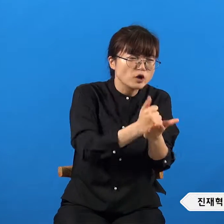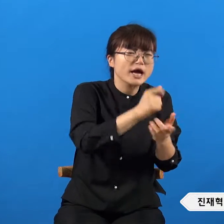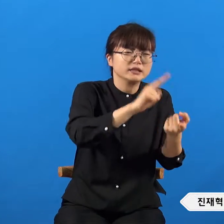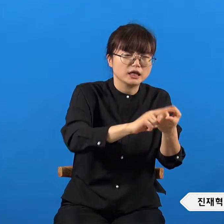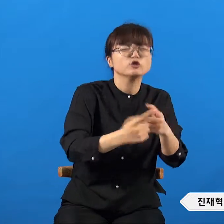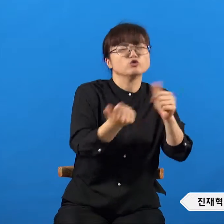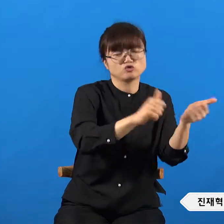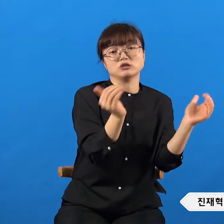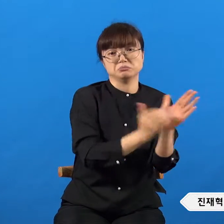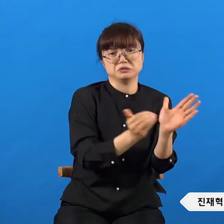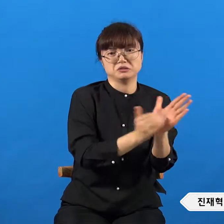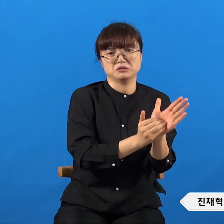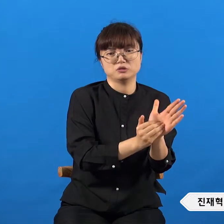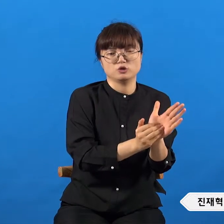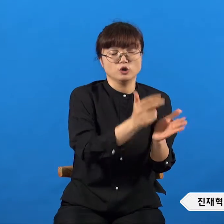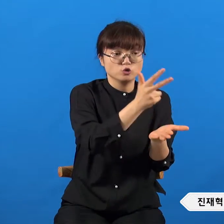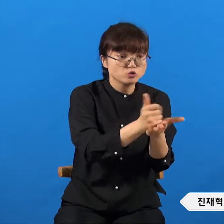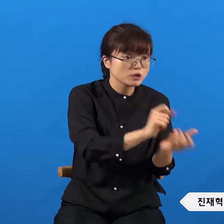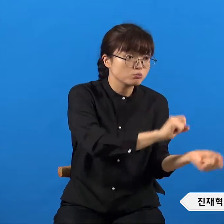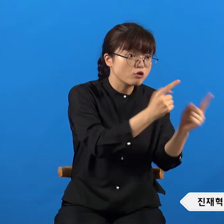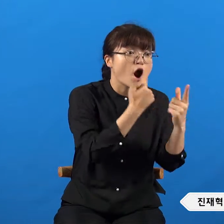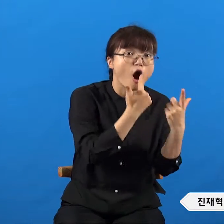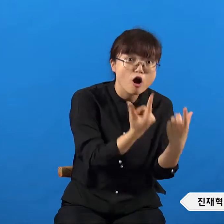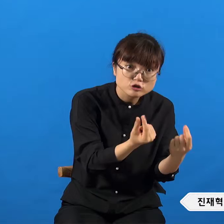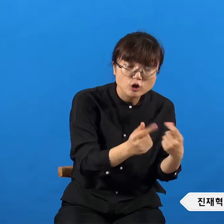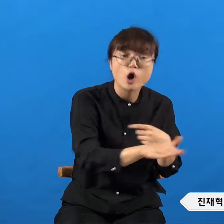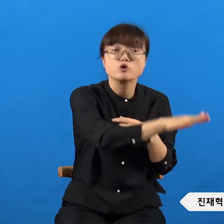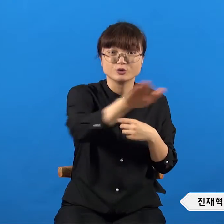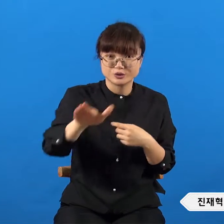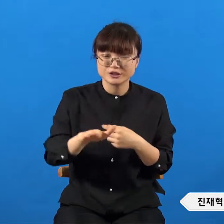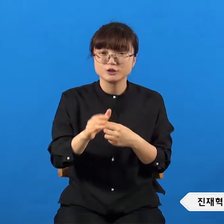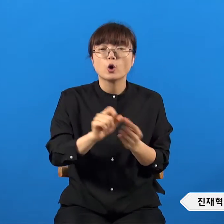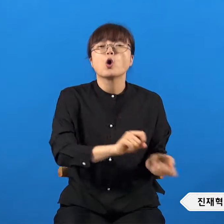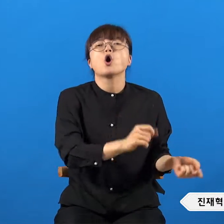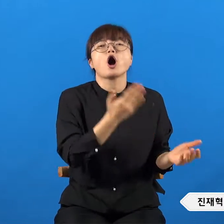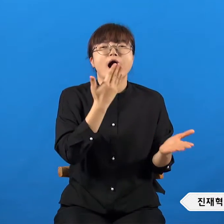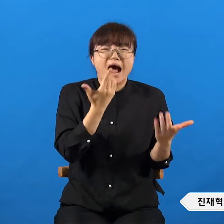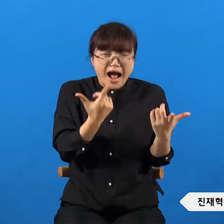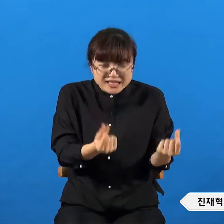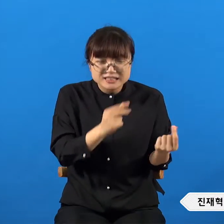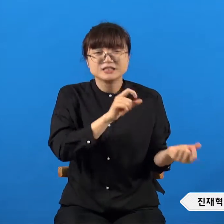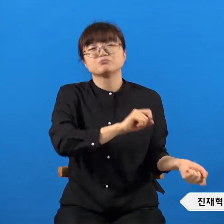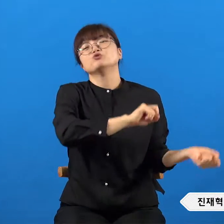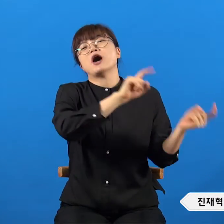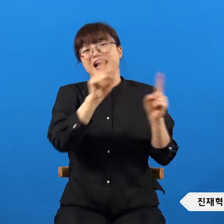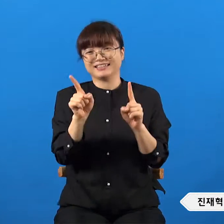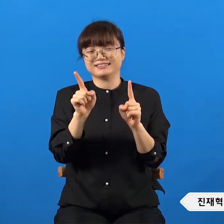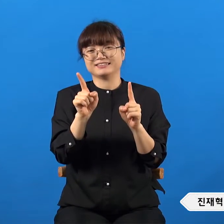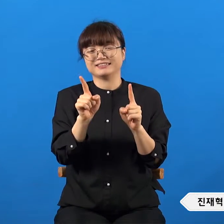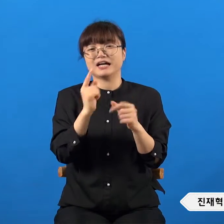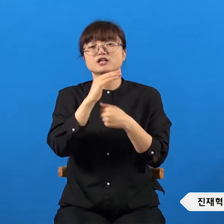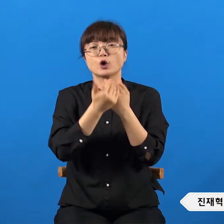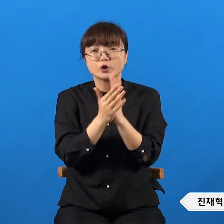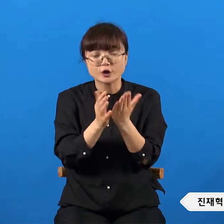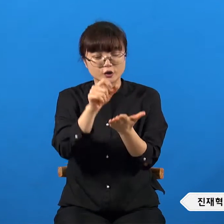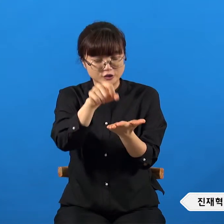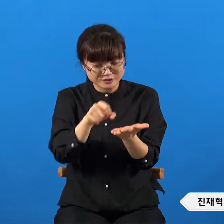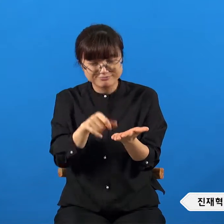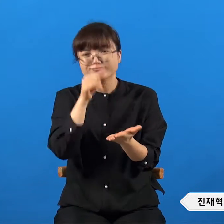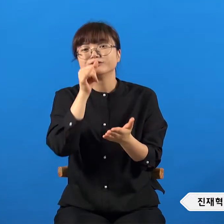대하여 죽었습니다. 주님께서 부활하신 것처럼 우리도 부활한다라고